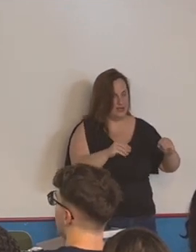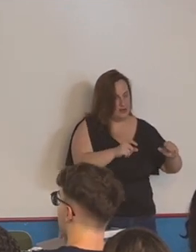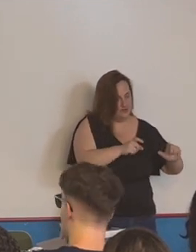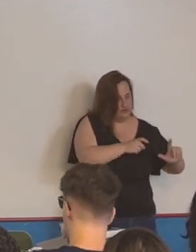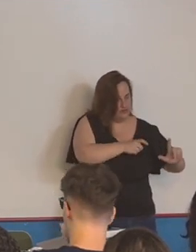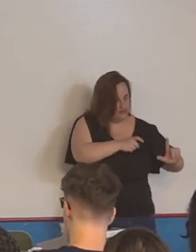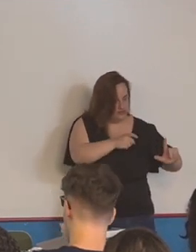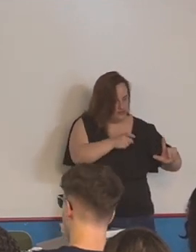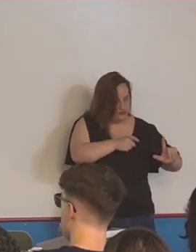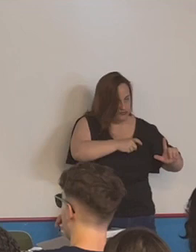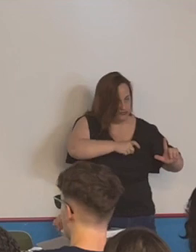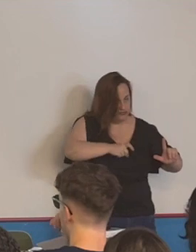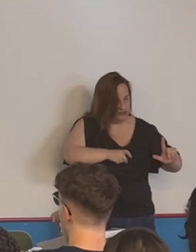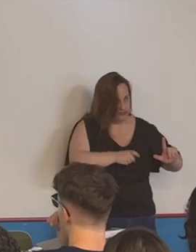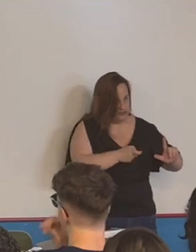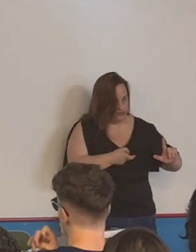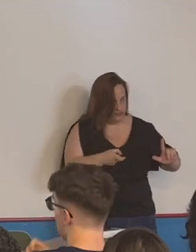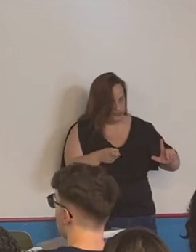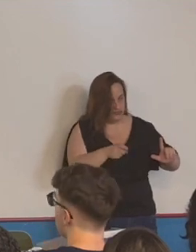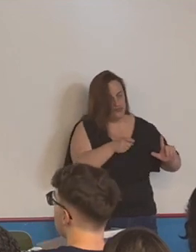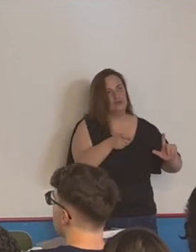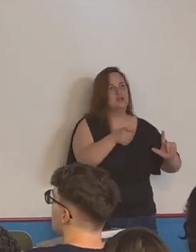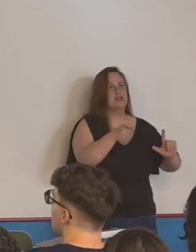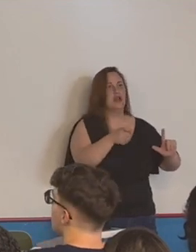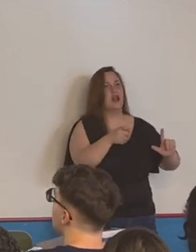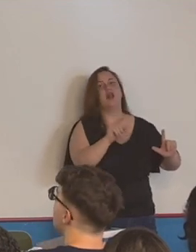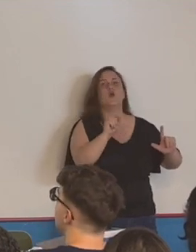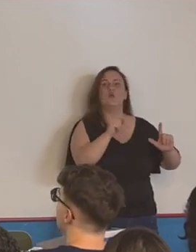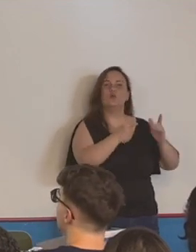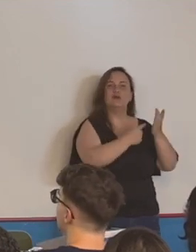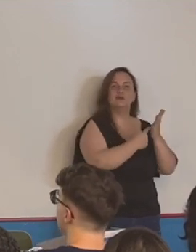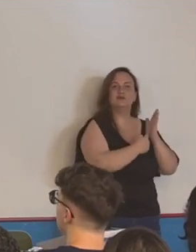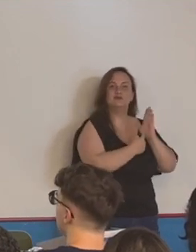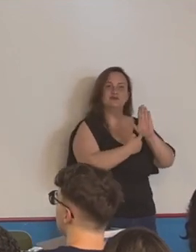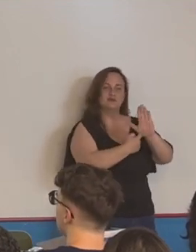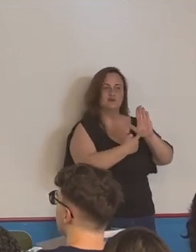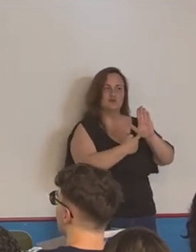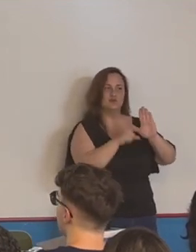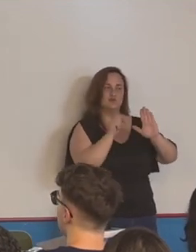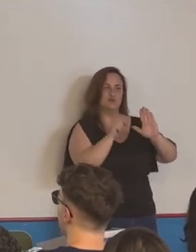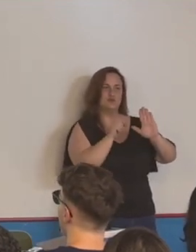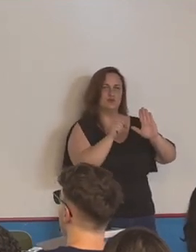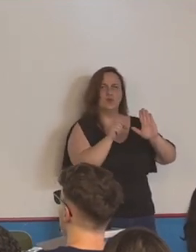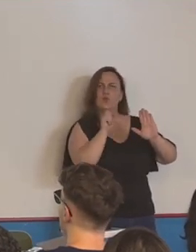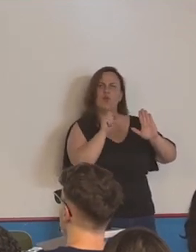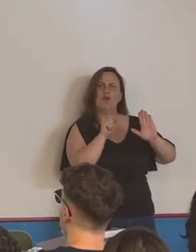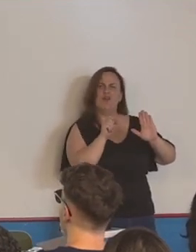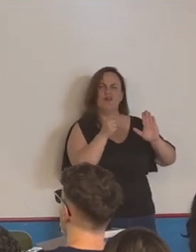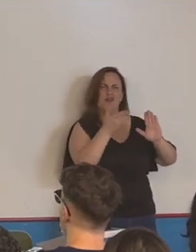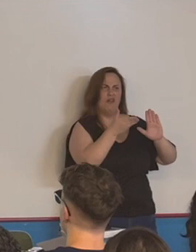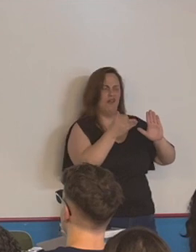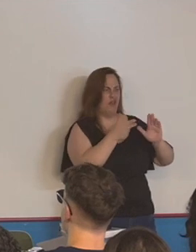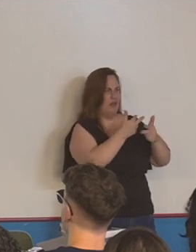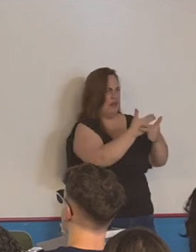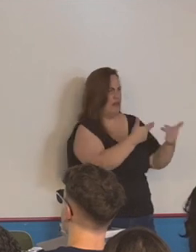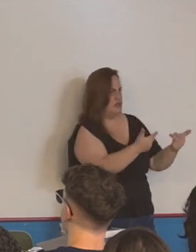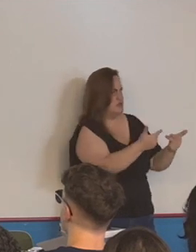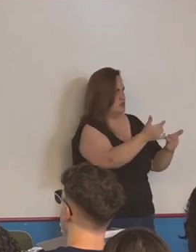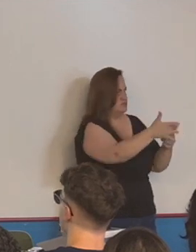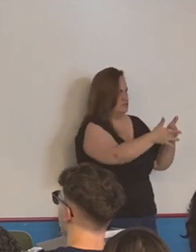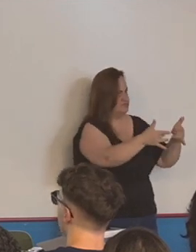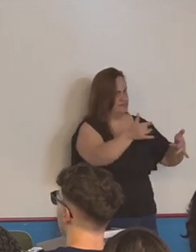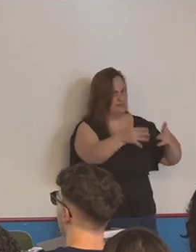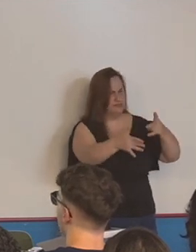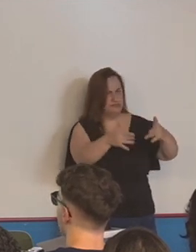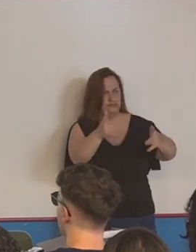bloco. Então eu queria com isso mostrar o que são aqueles objetos que foram encontrados,